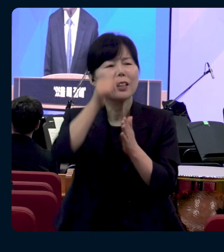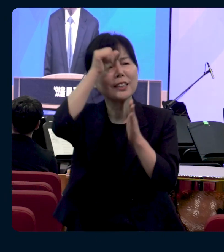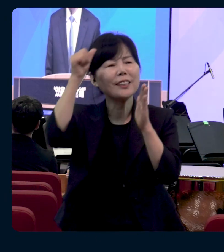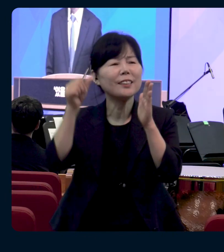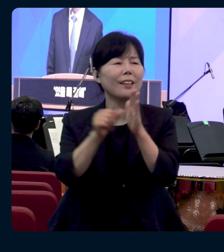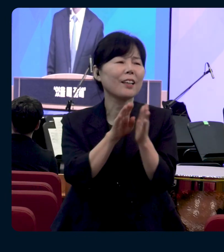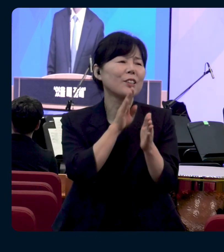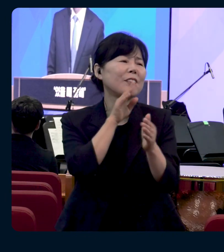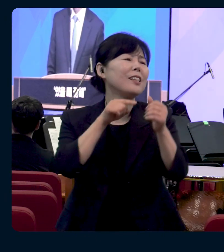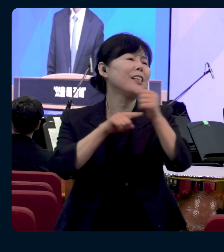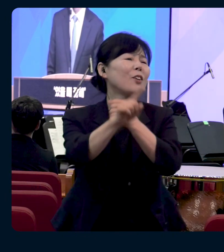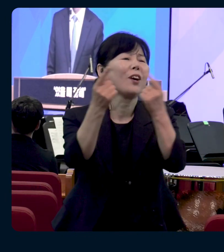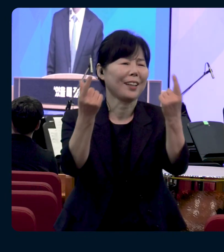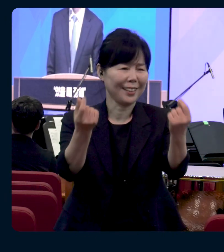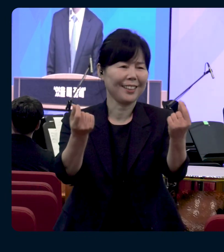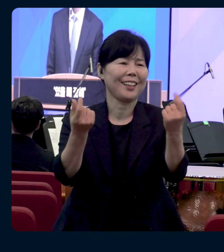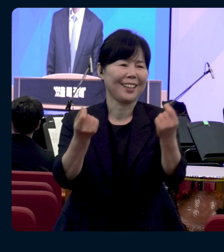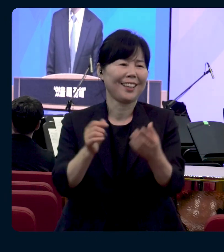진리인 것입니다.